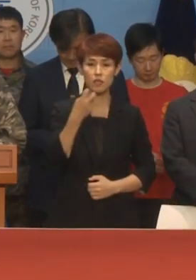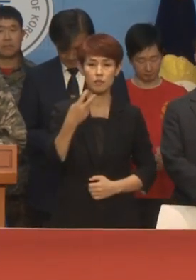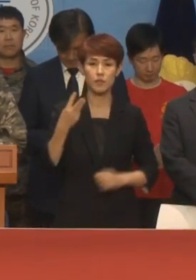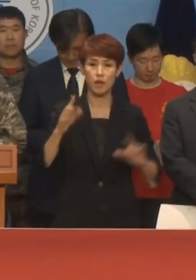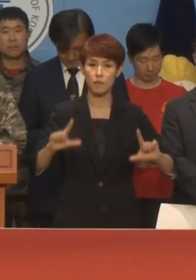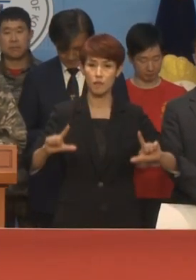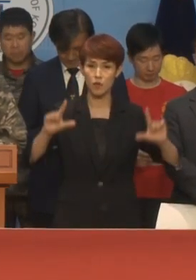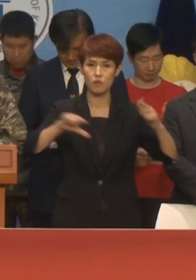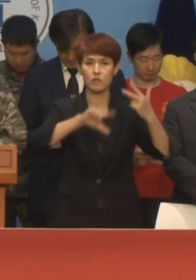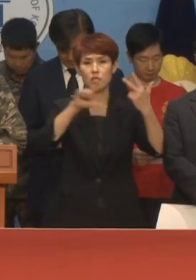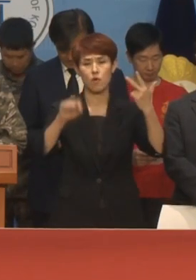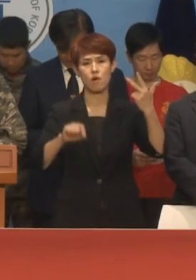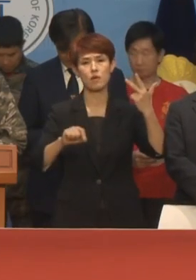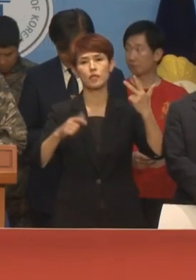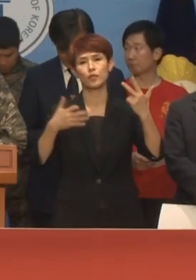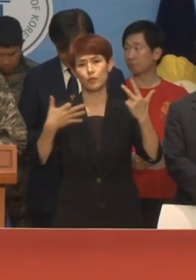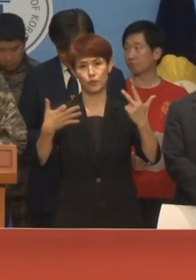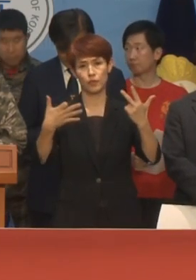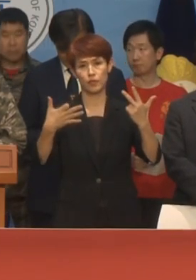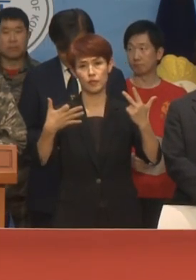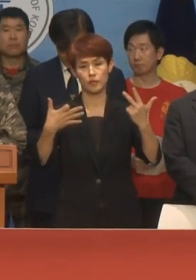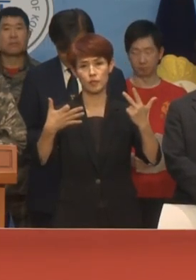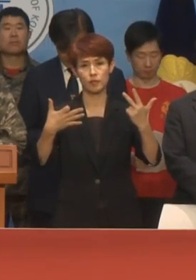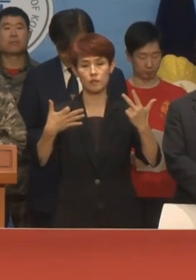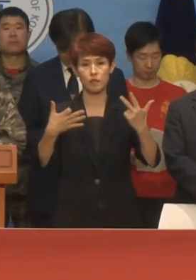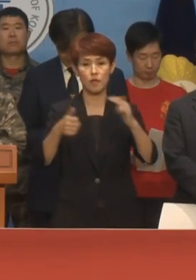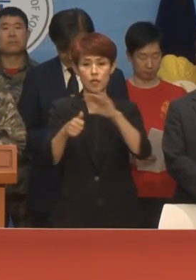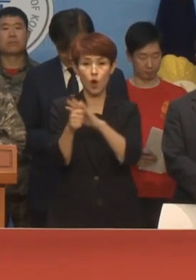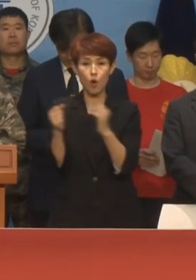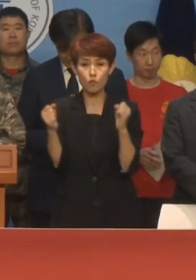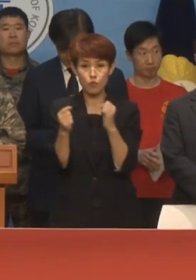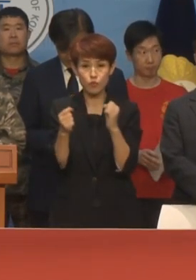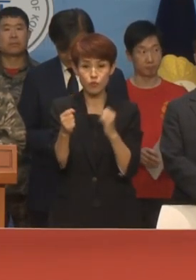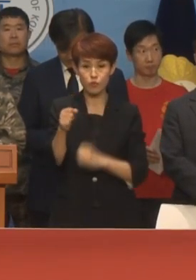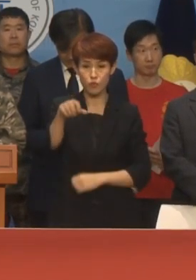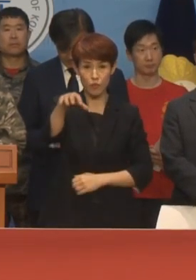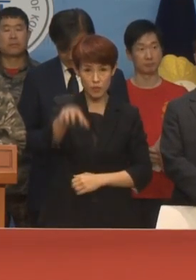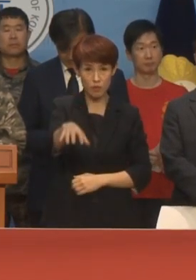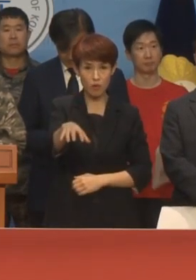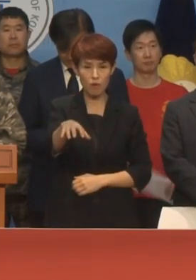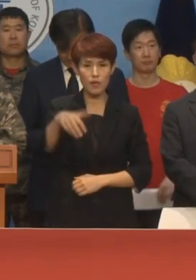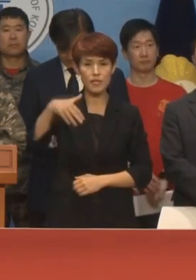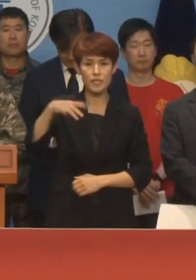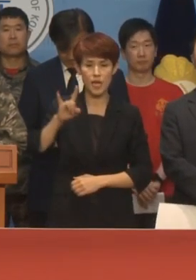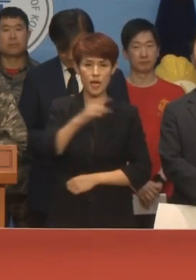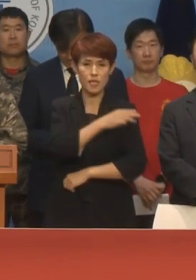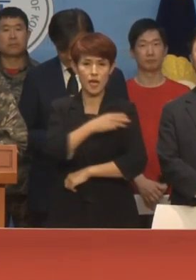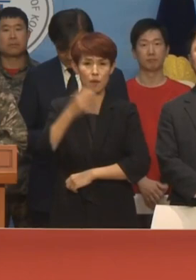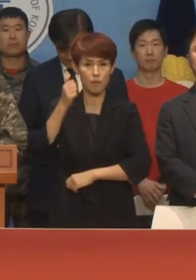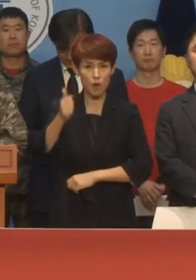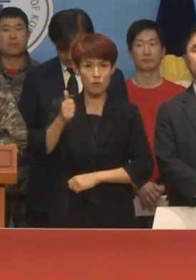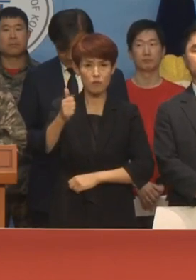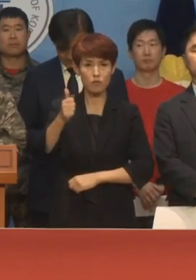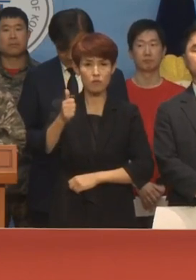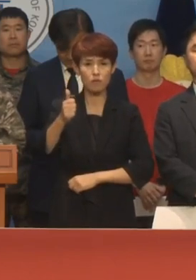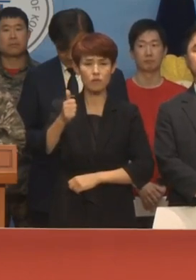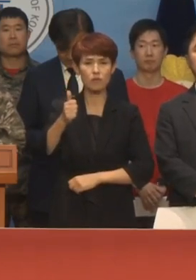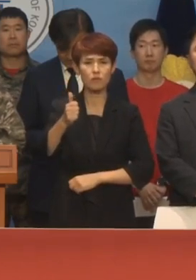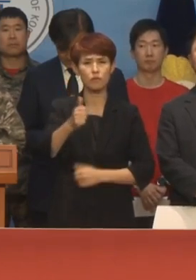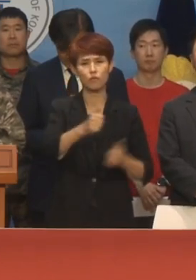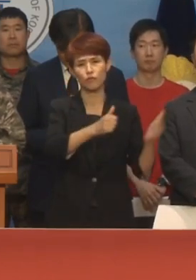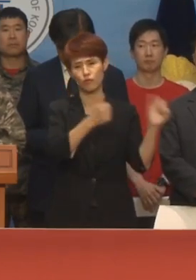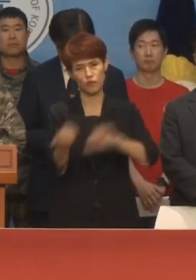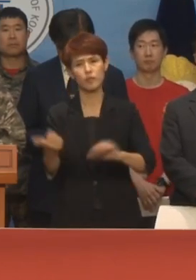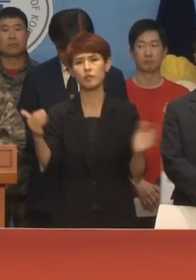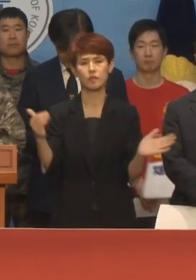2023년 7월 19일 경북 예천 내성천에서 최수근 상병은 우리